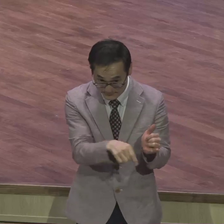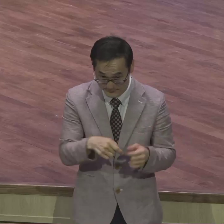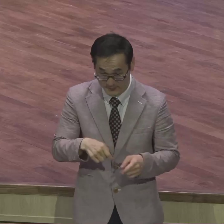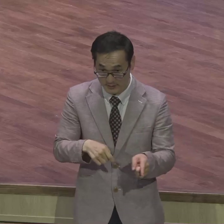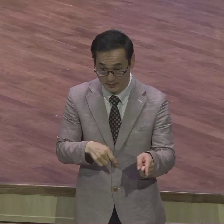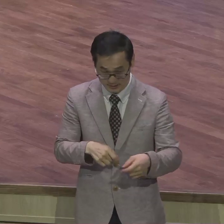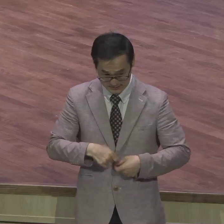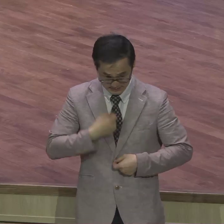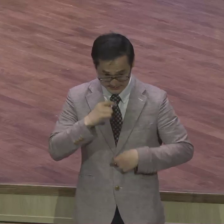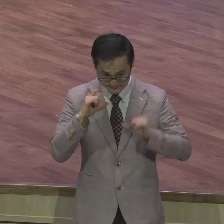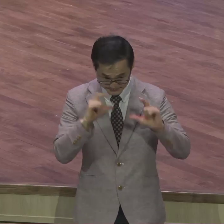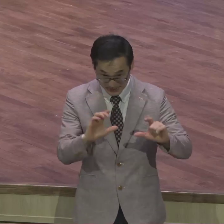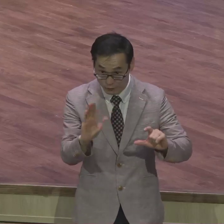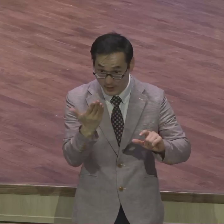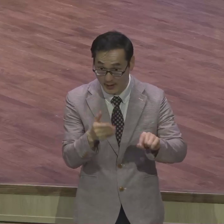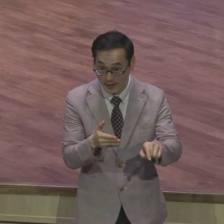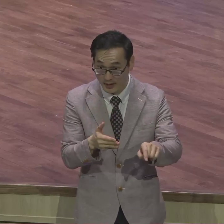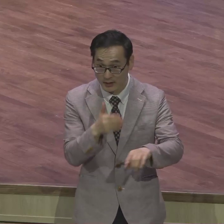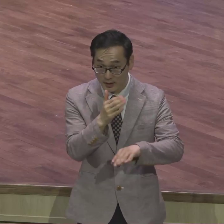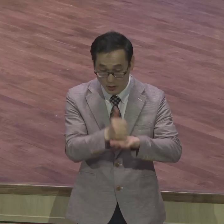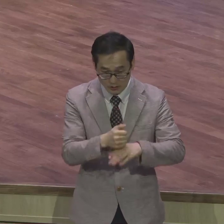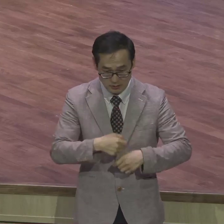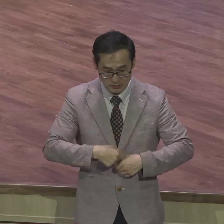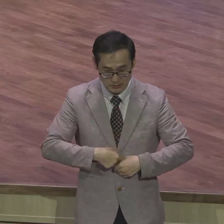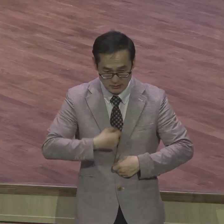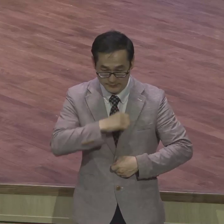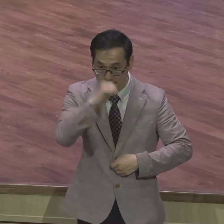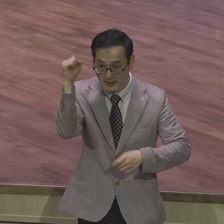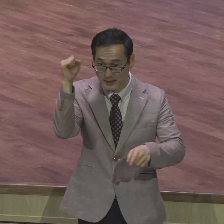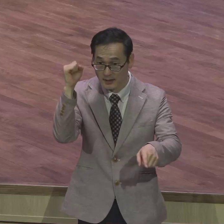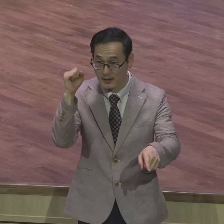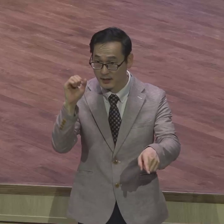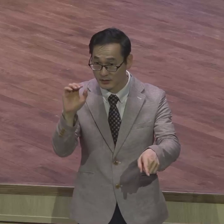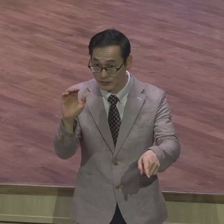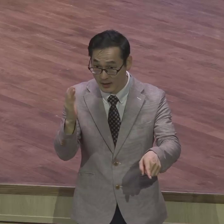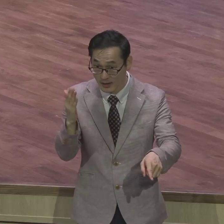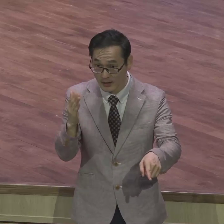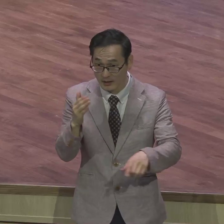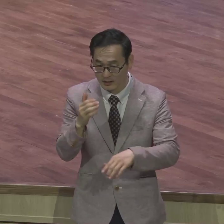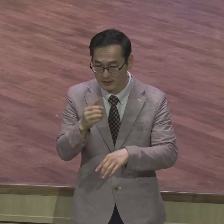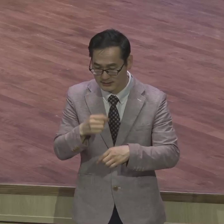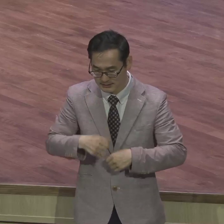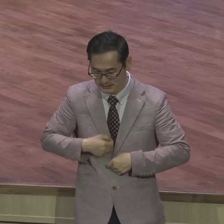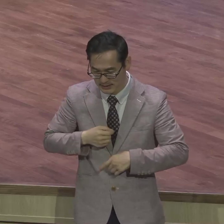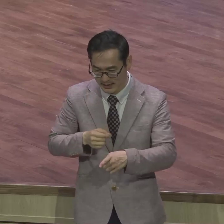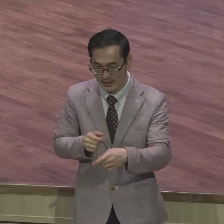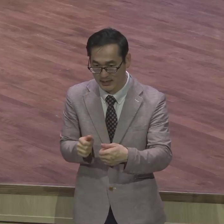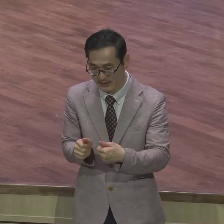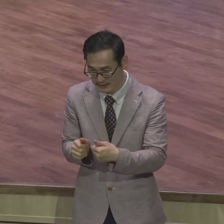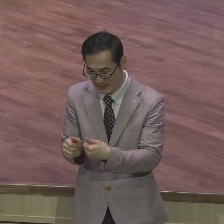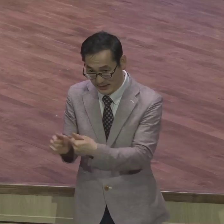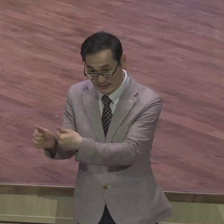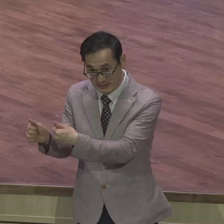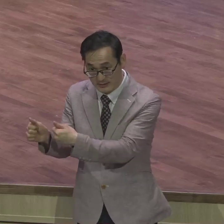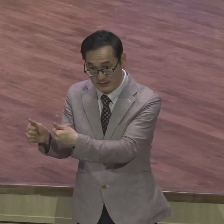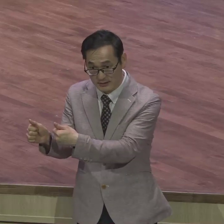곧 믿음에 선한 어이오 어의의 법을 따라간 이스라엘은 율법에 이르지 못하였으니 어찌